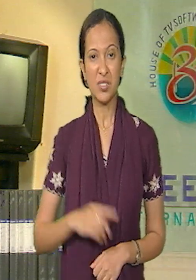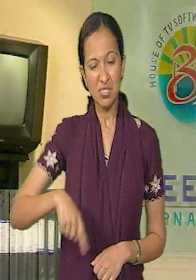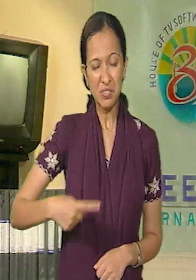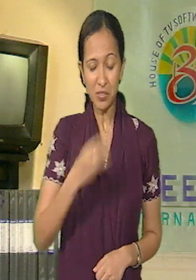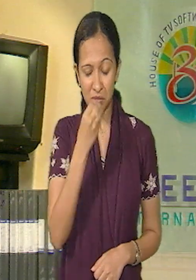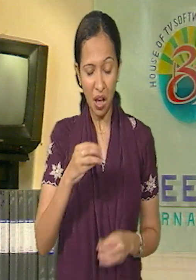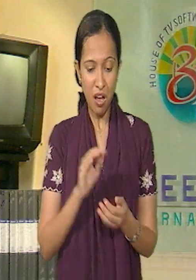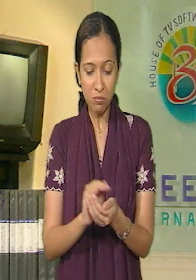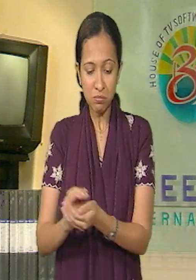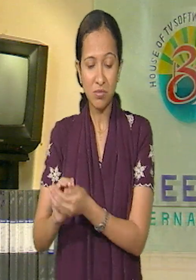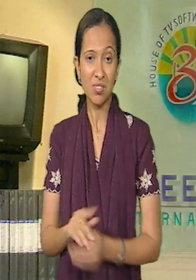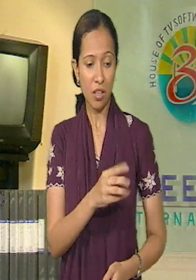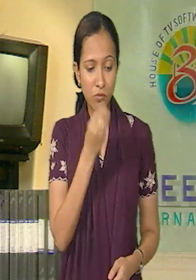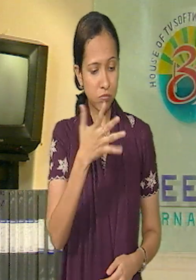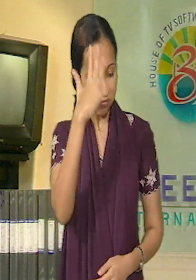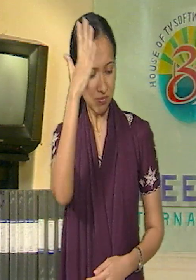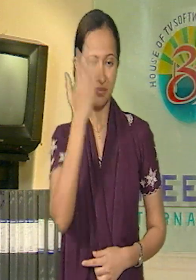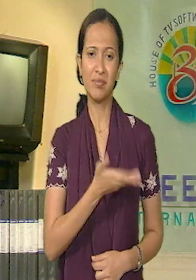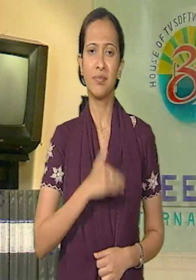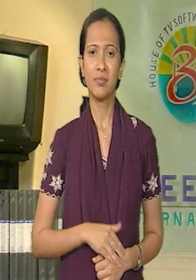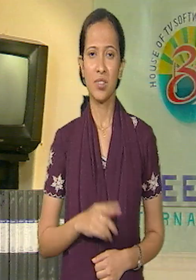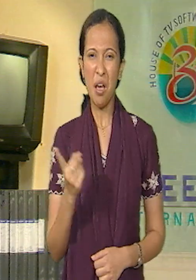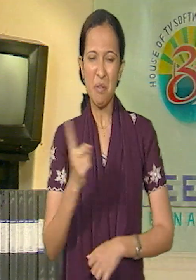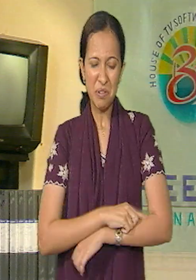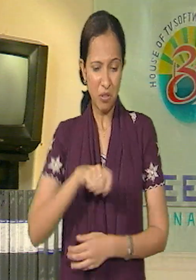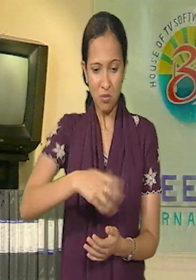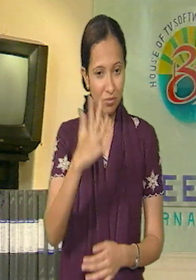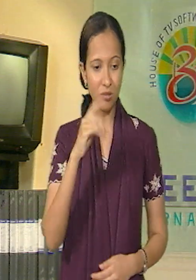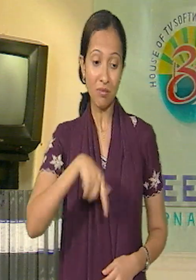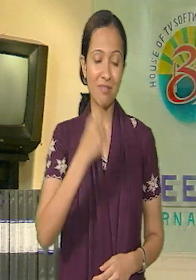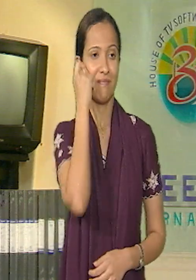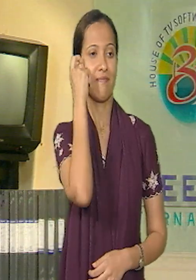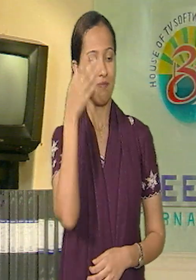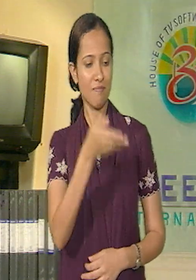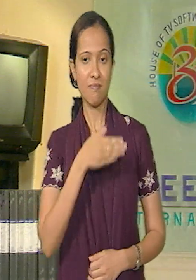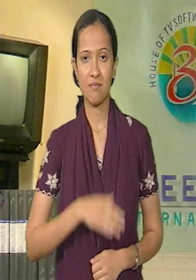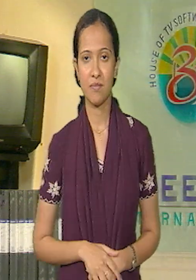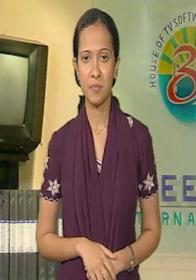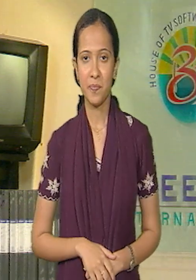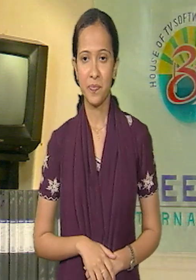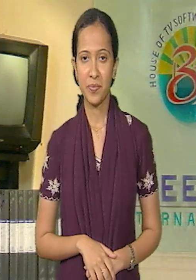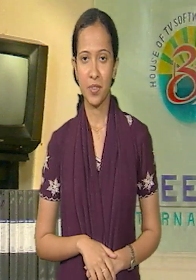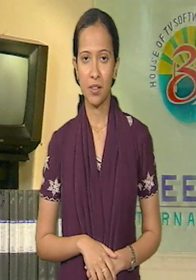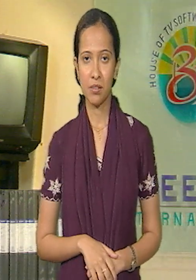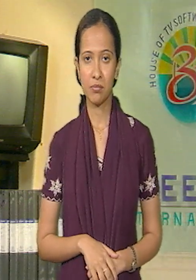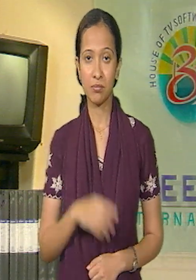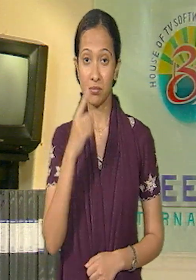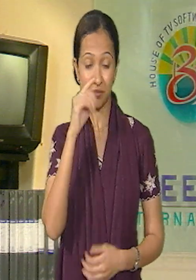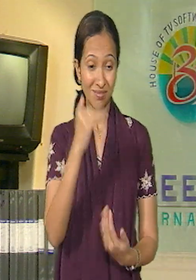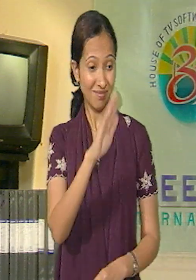रोज रोज इतना खाना बच जाता है, ये लोग खाना ही नहीं खाते हैं। एक दिन नहीं बनाऊंगी ना खाना, तभी पता चलेगा।